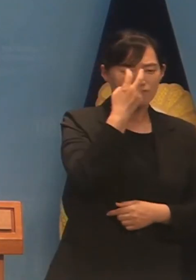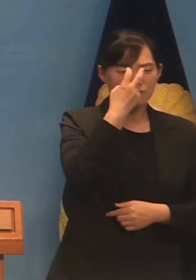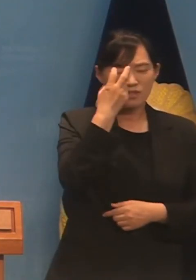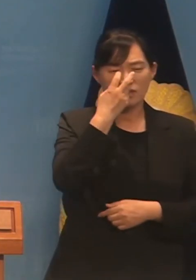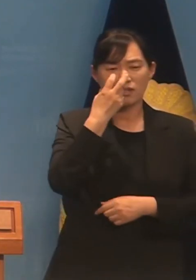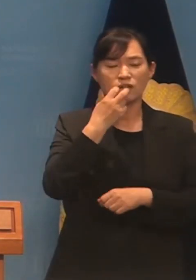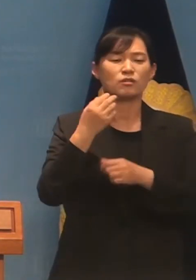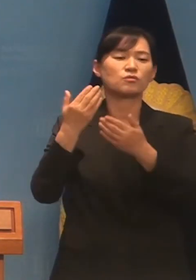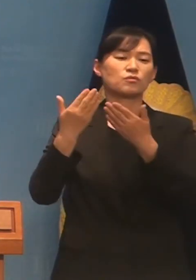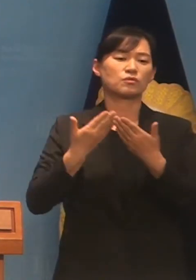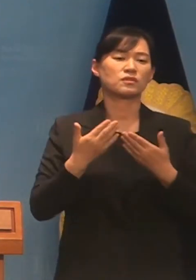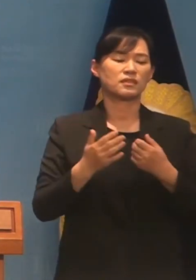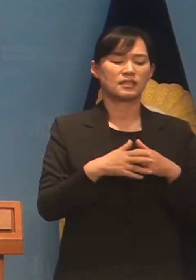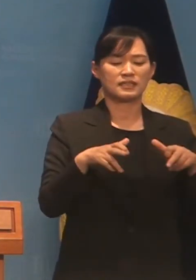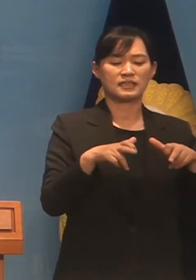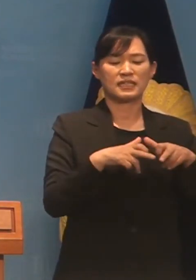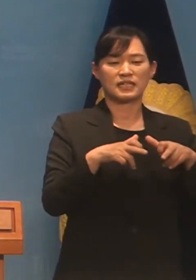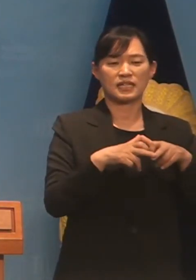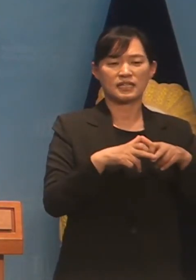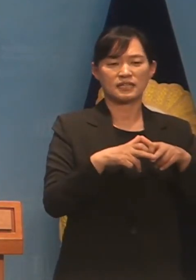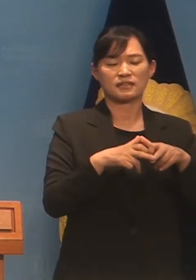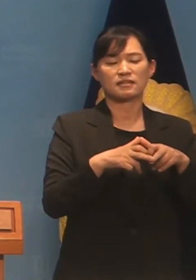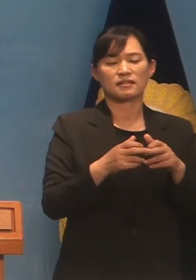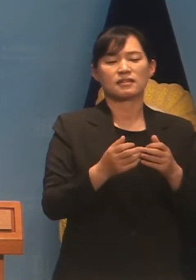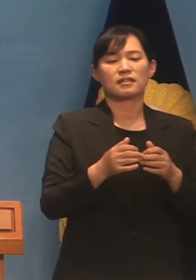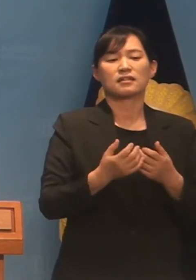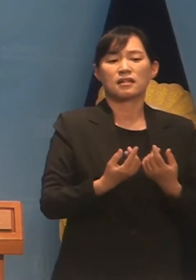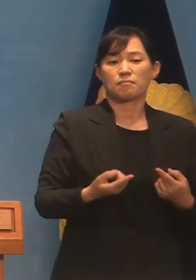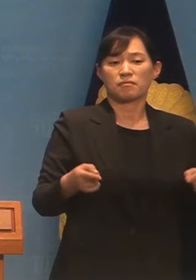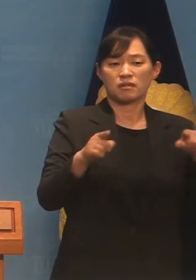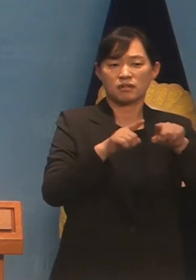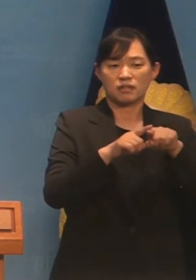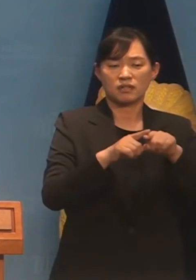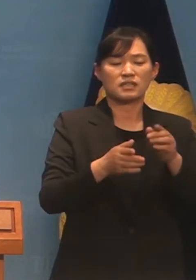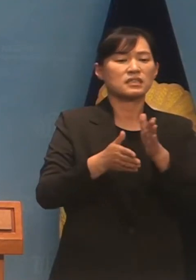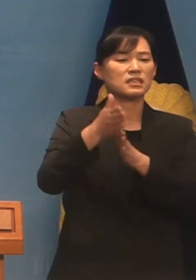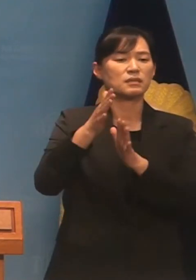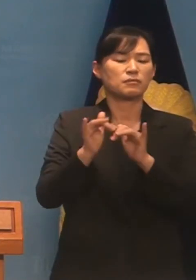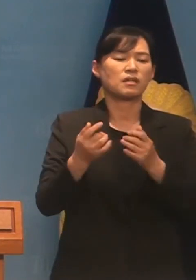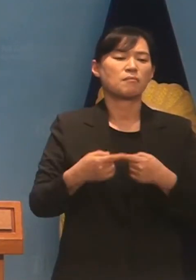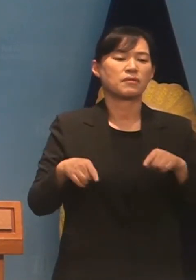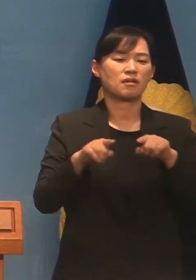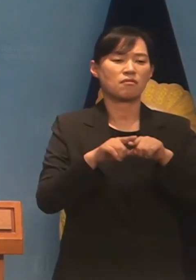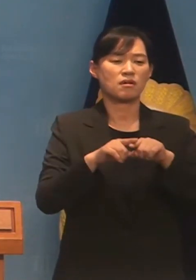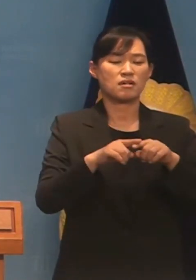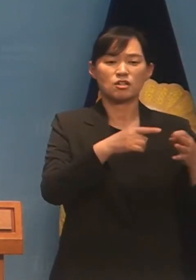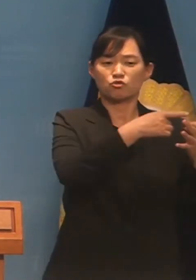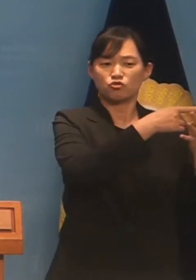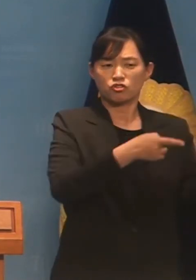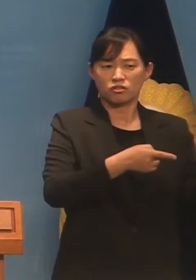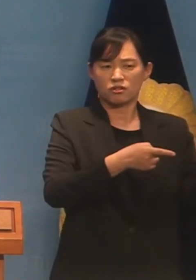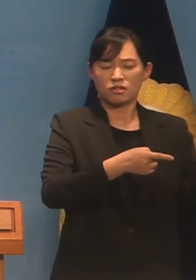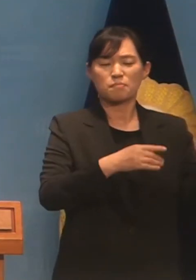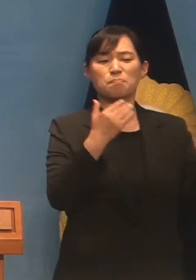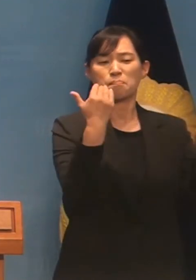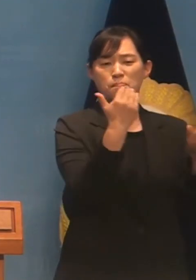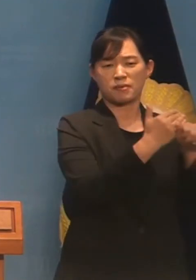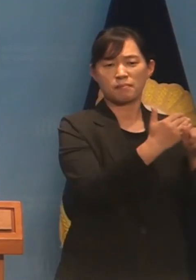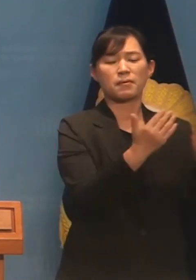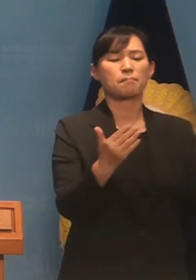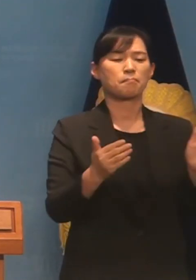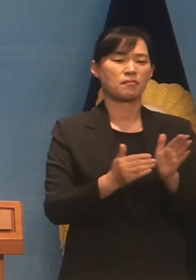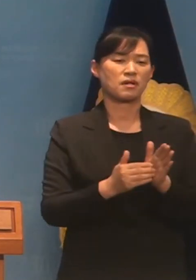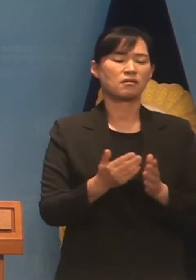지켜주신 장애인 동지들과 시민들 덕분에 내란 숙의 윤석열은 파면될 수